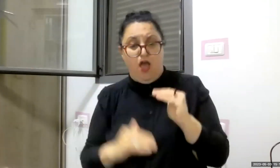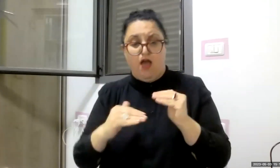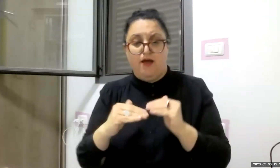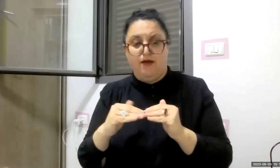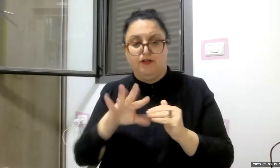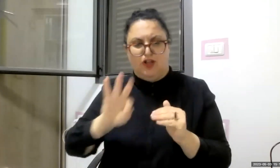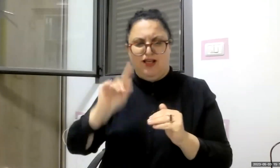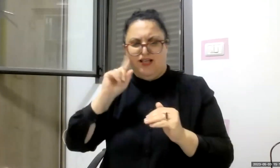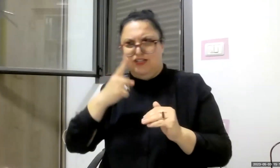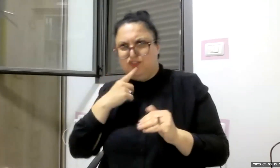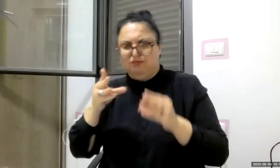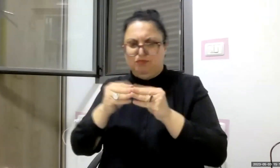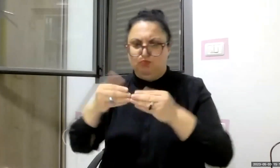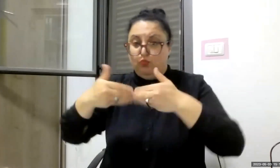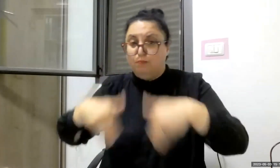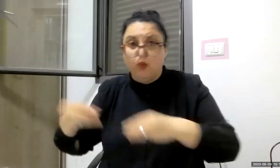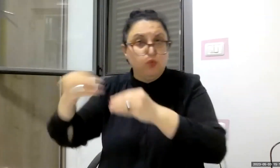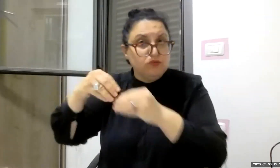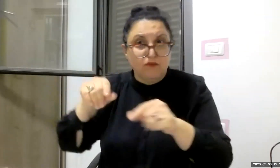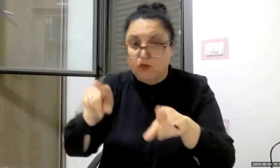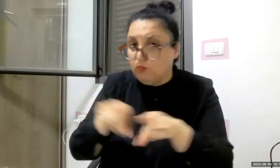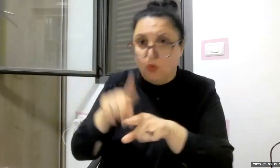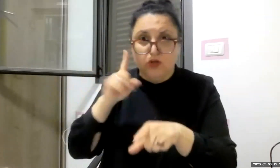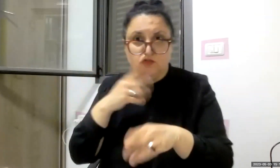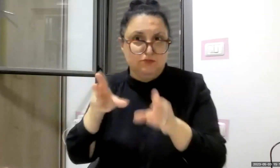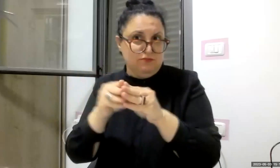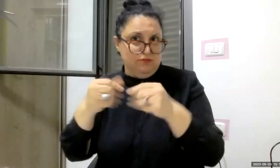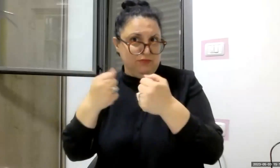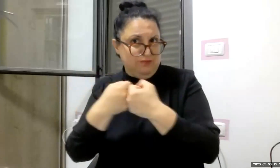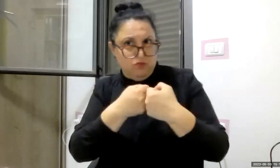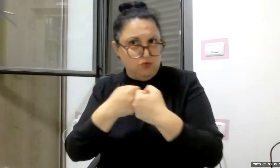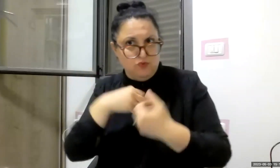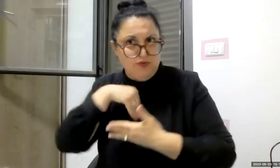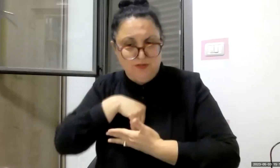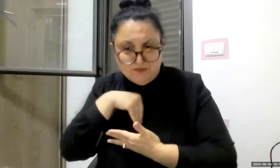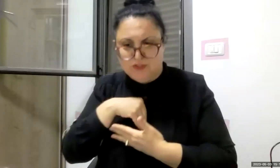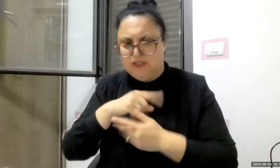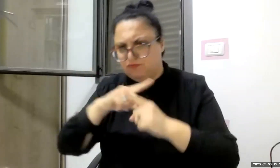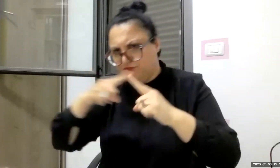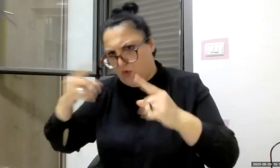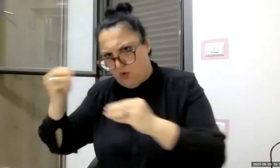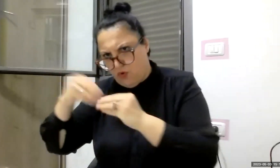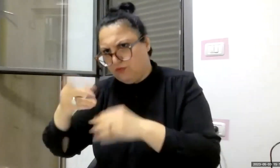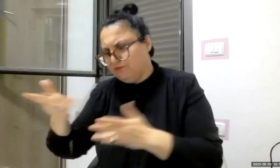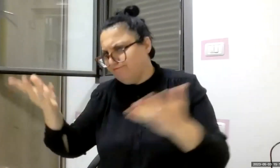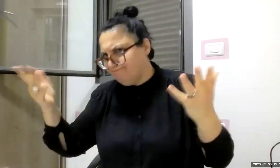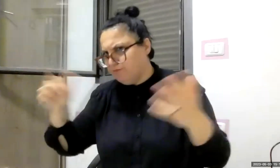וההפליה של חרשים עם מוגבלויות נוספות, היא כמו ההפליה של למשל